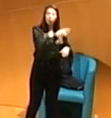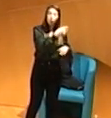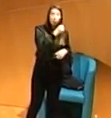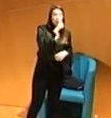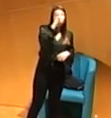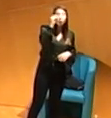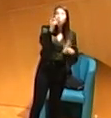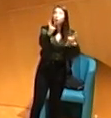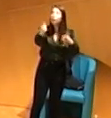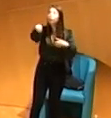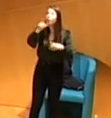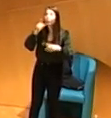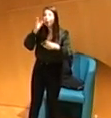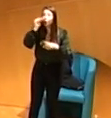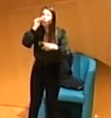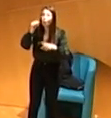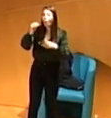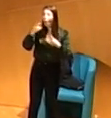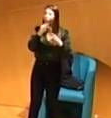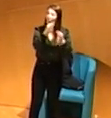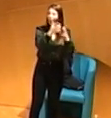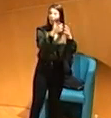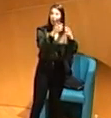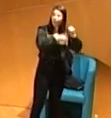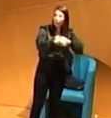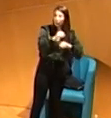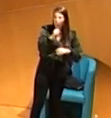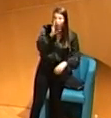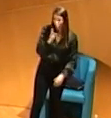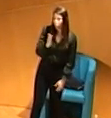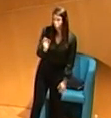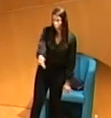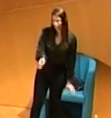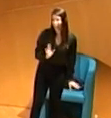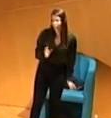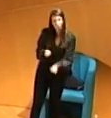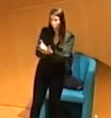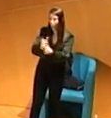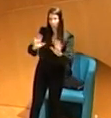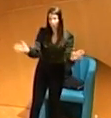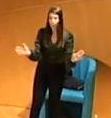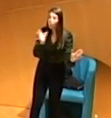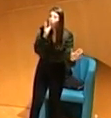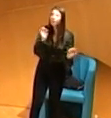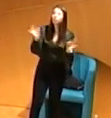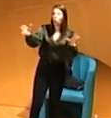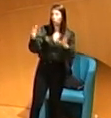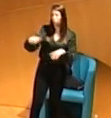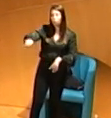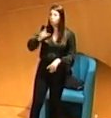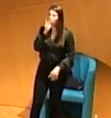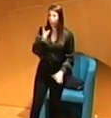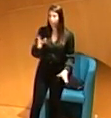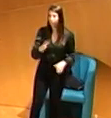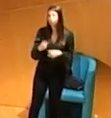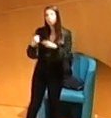des étudiants, là, on ne peut pas se passer des parents, juste. On ne peut pas se passer des parents. Hier, je donnais une formation dans un établissement qui